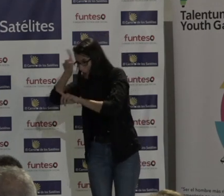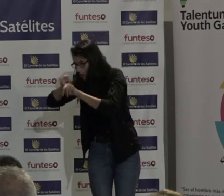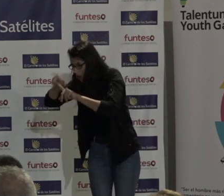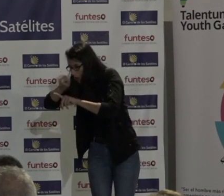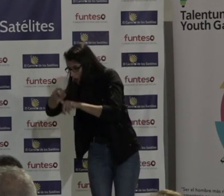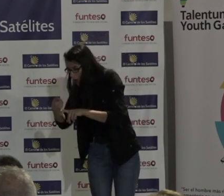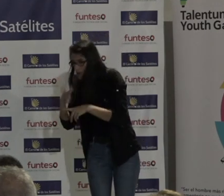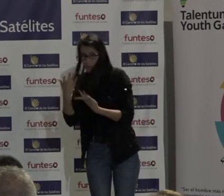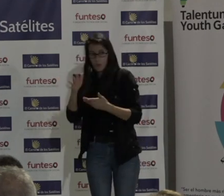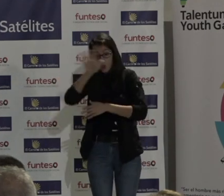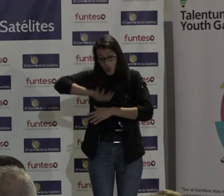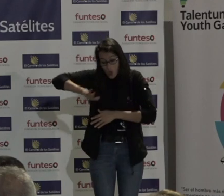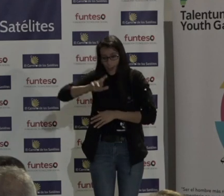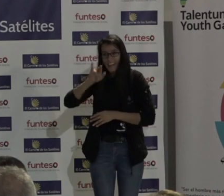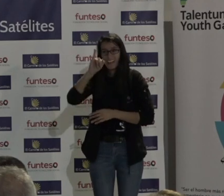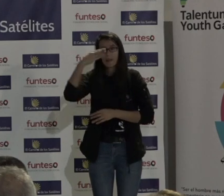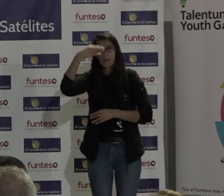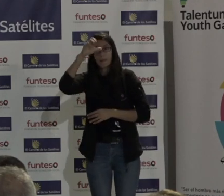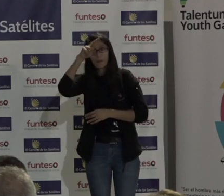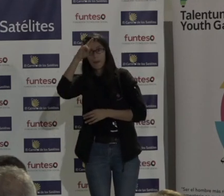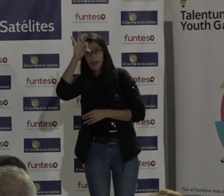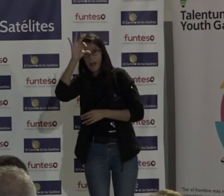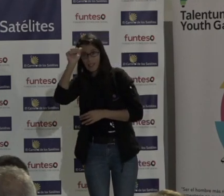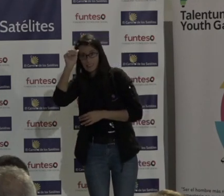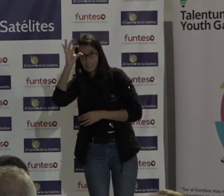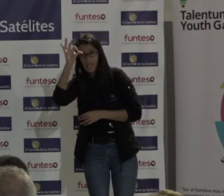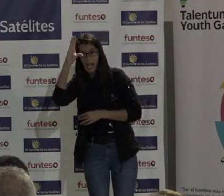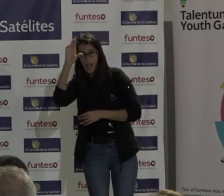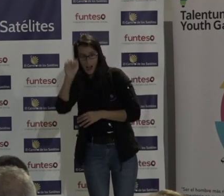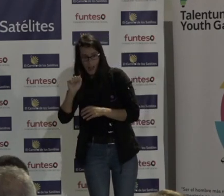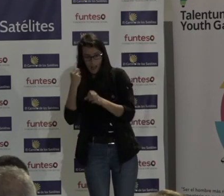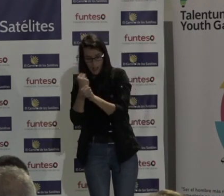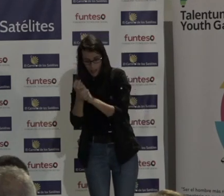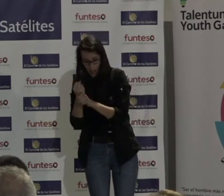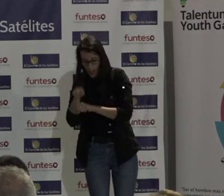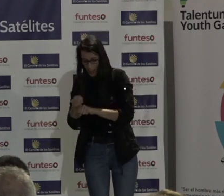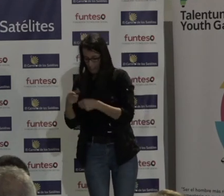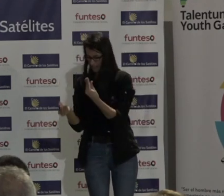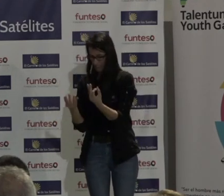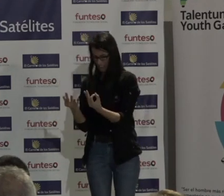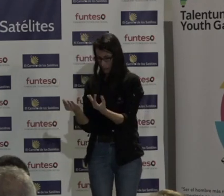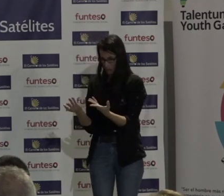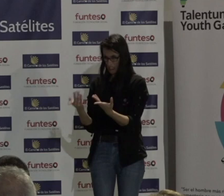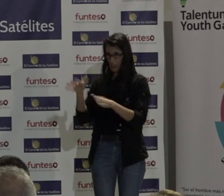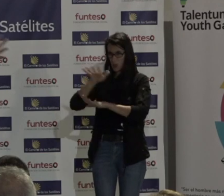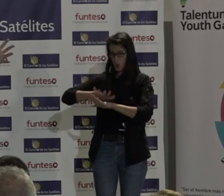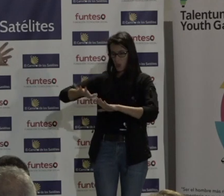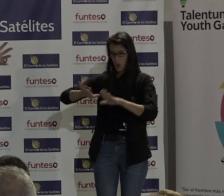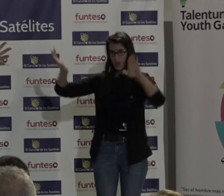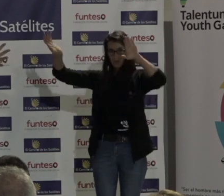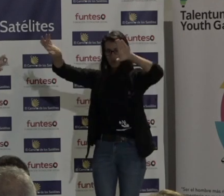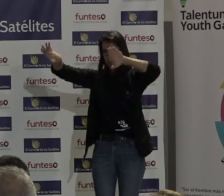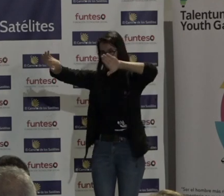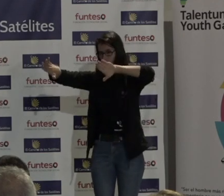Cualquiera que haya visto la Ribera Sacra se puede preguntar, ¿pero qué ha ocurrido aquí para poder construir todos estos